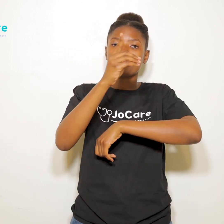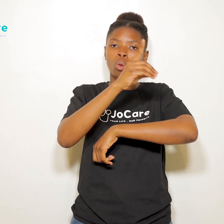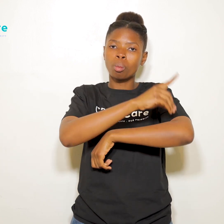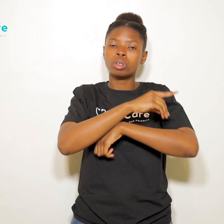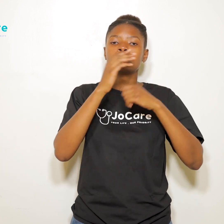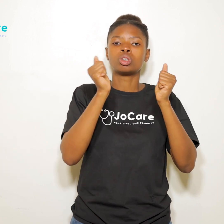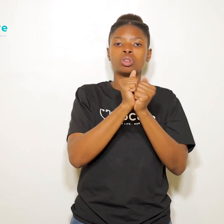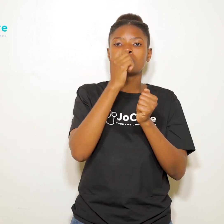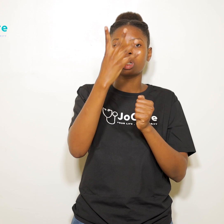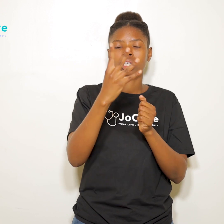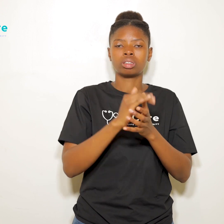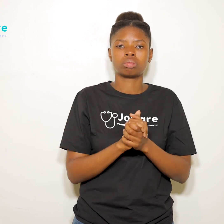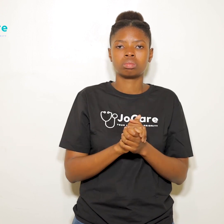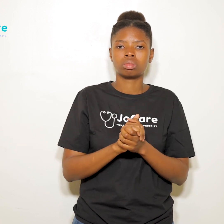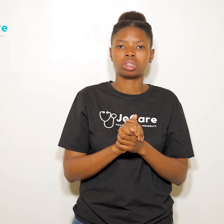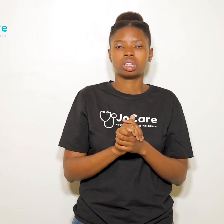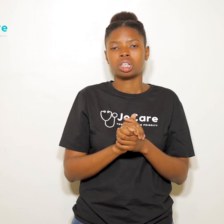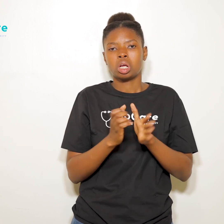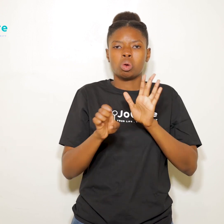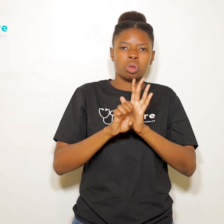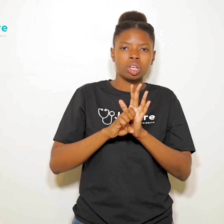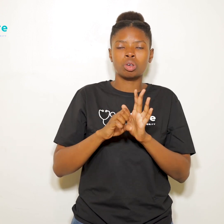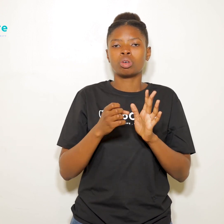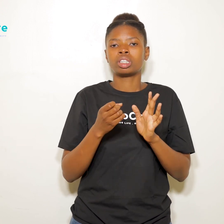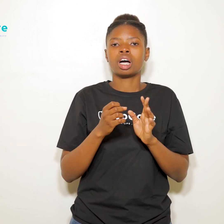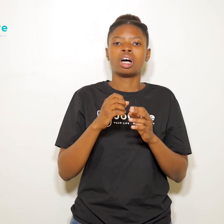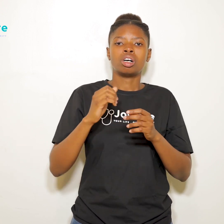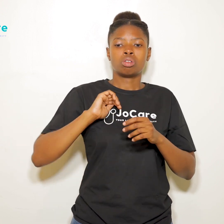ko umudamu njyewe, ako ntabwo ndi umudamu weho